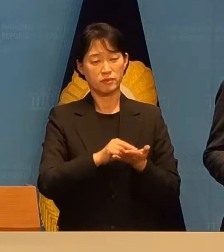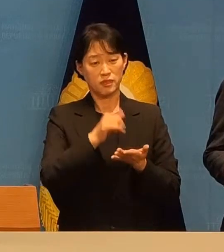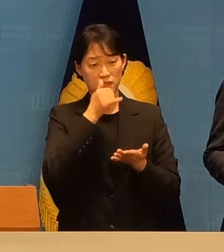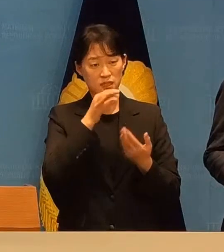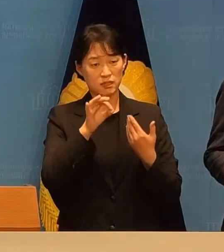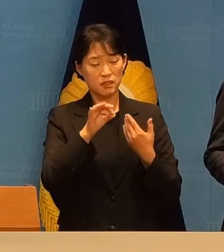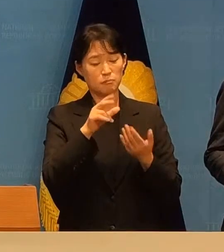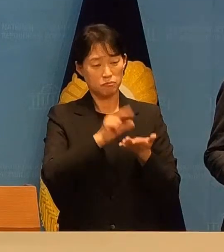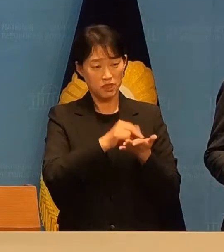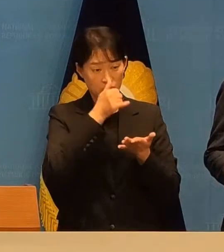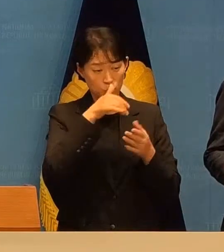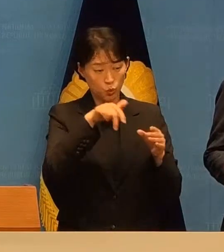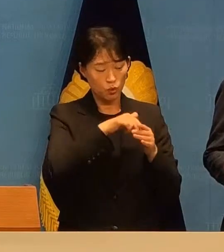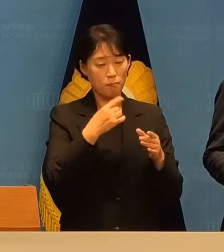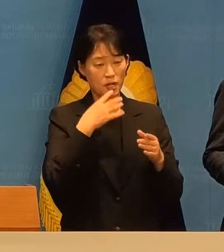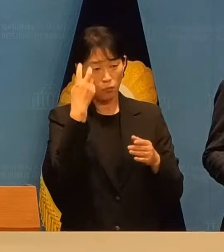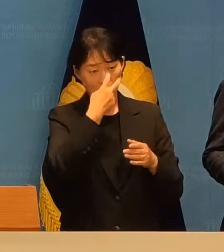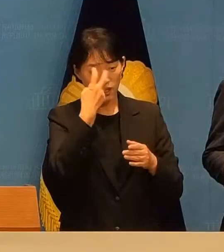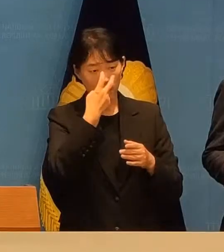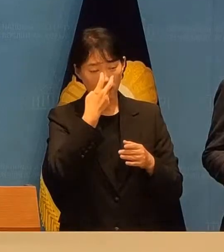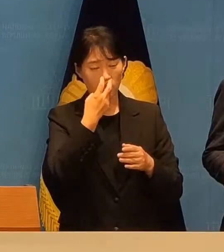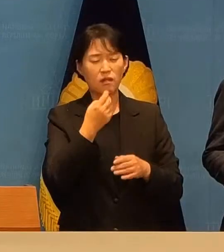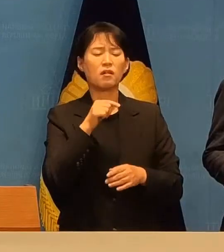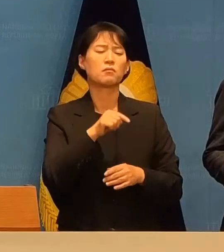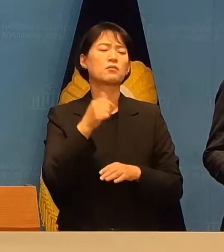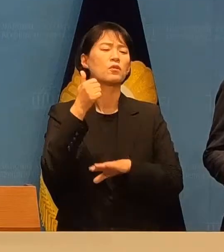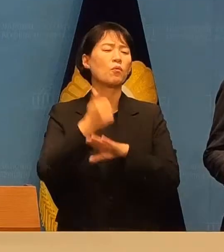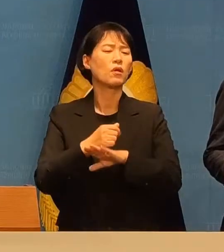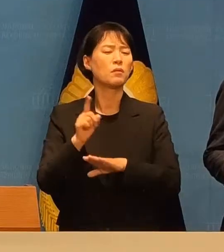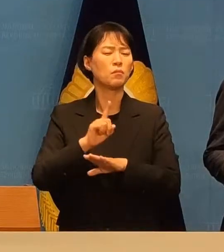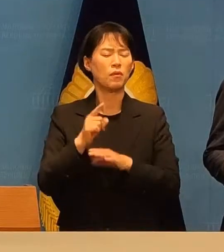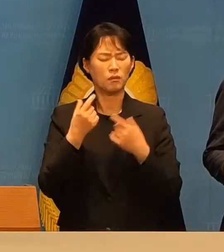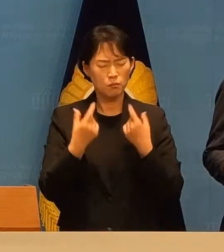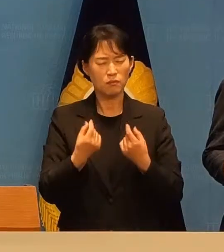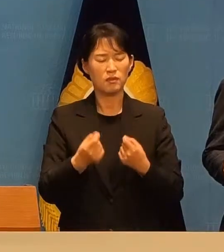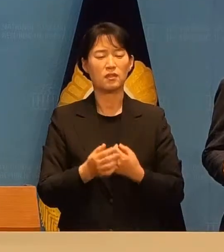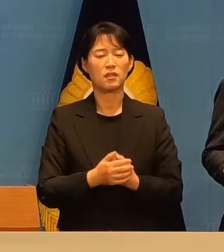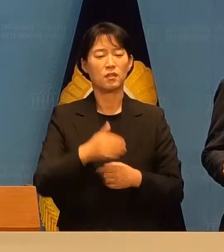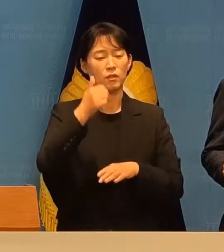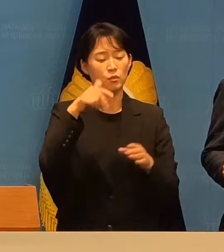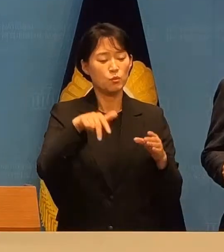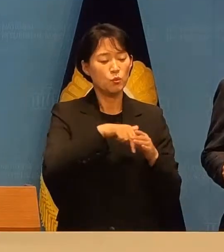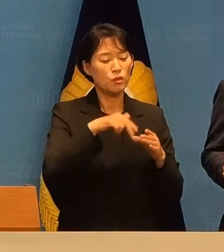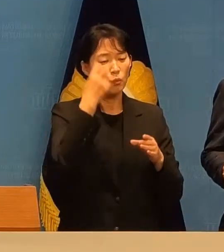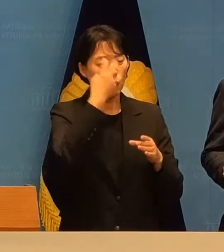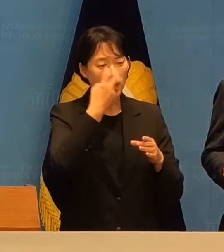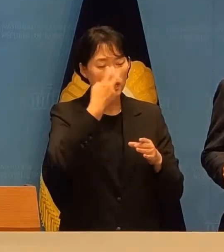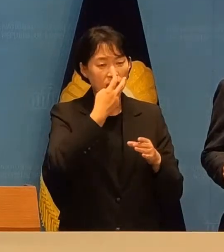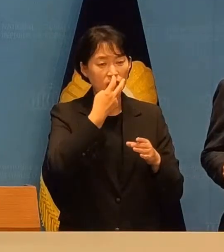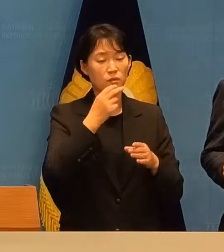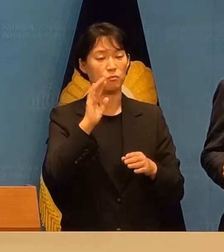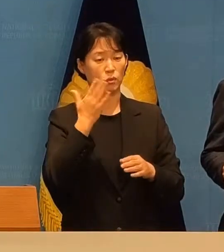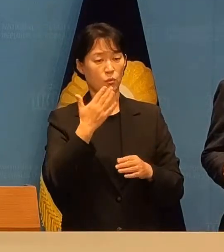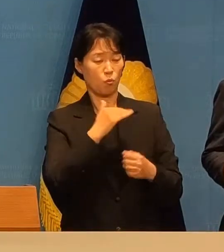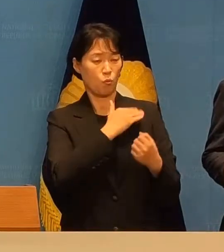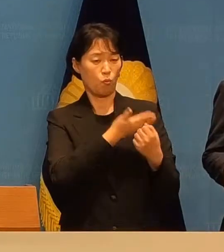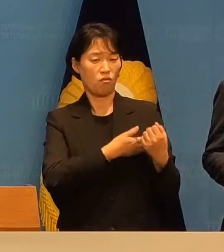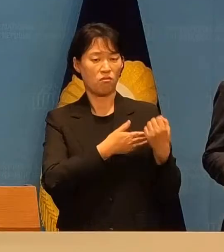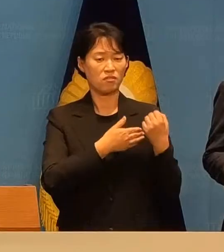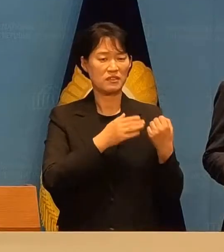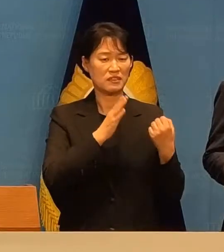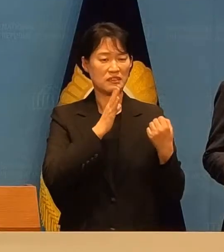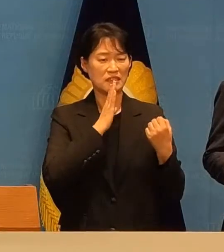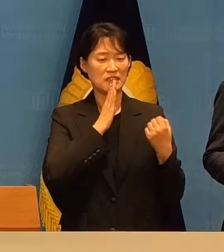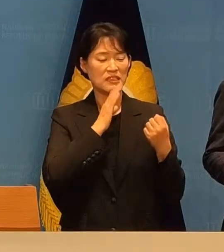종교만 관리하겠다. 그러나 그 결과는 항상 같습니다. 종교는 관리 대상이 되고 권력은 진리의